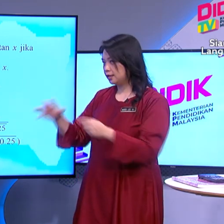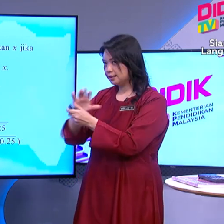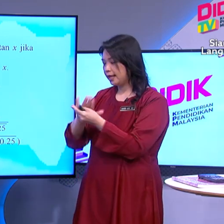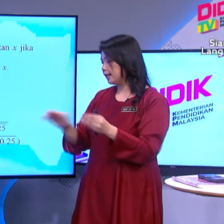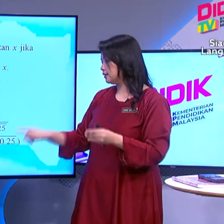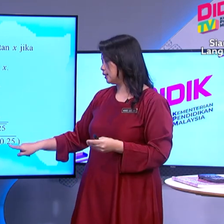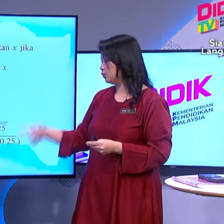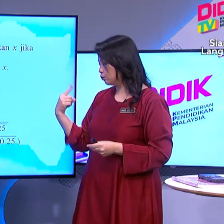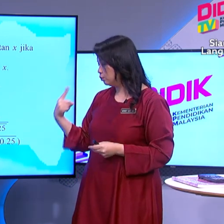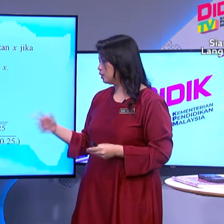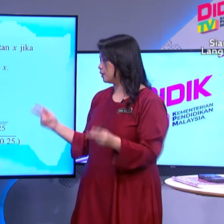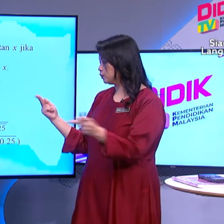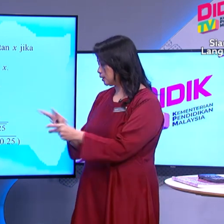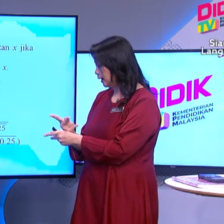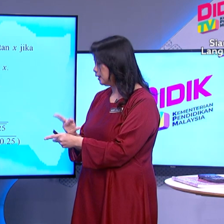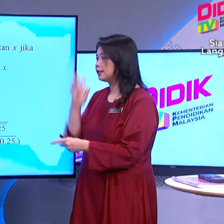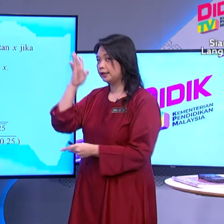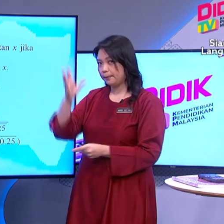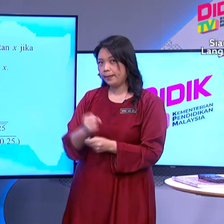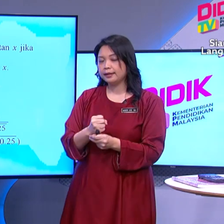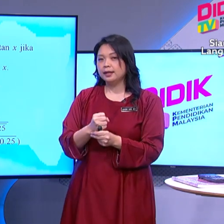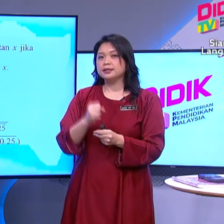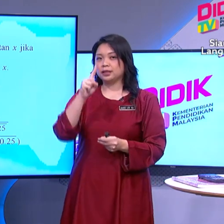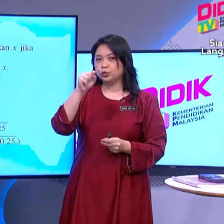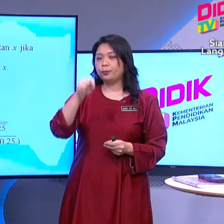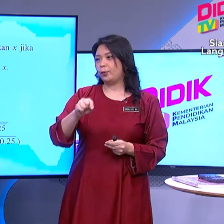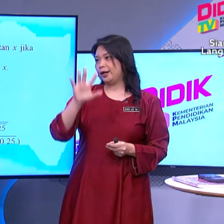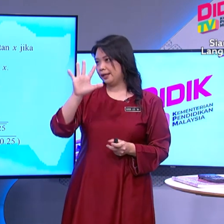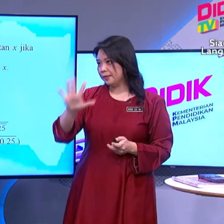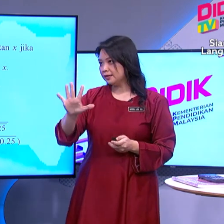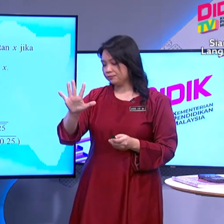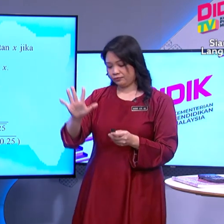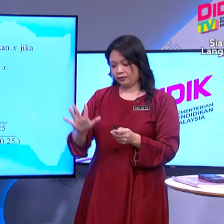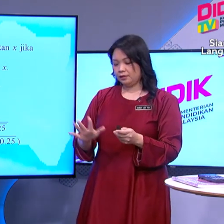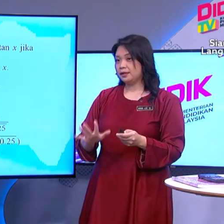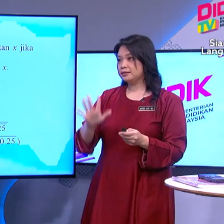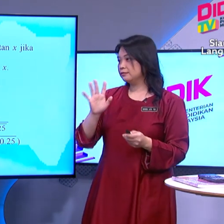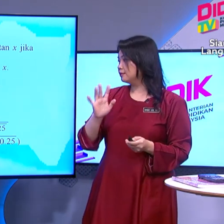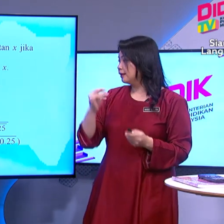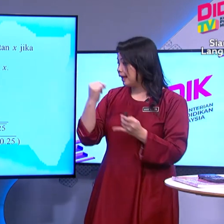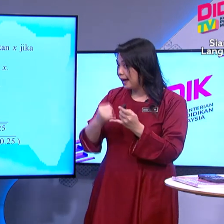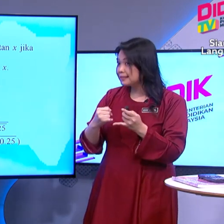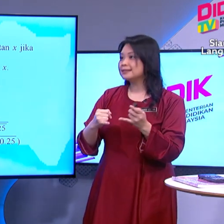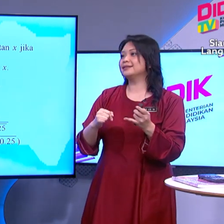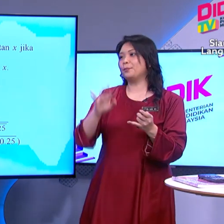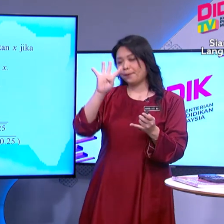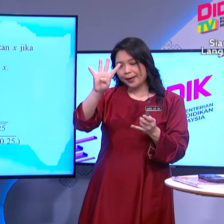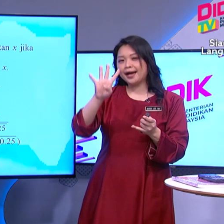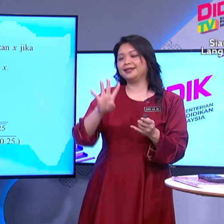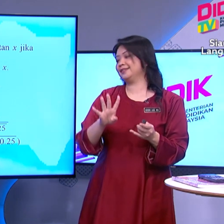selesaikan sini dulu dimaksud sekali kita kita pak satu 15.00 tu lah 64